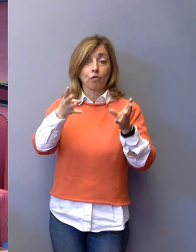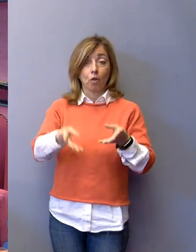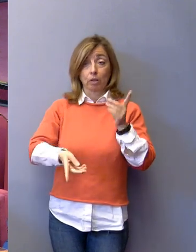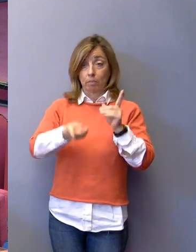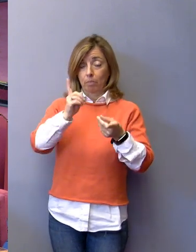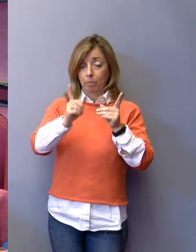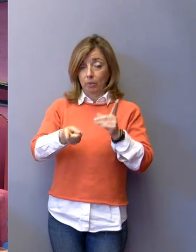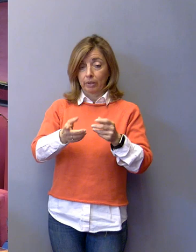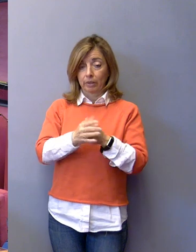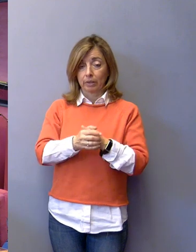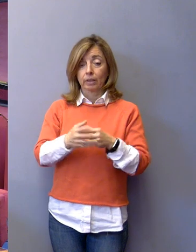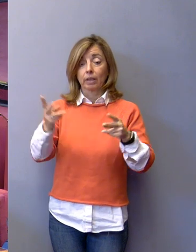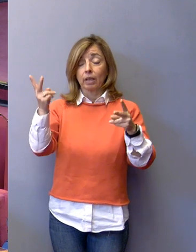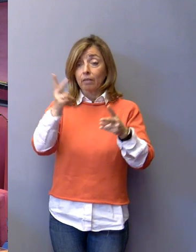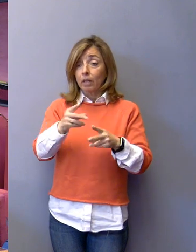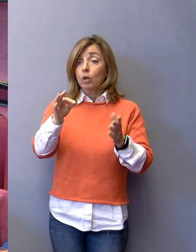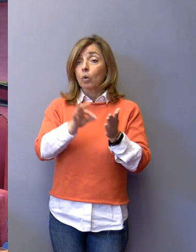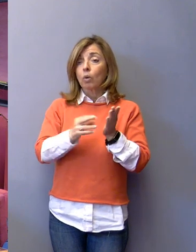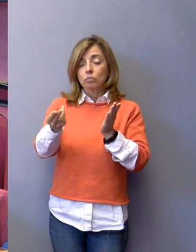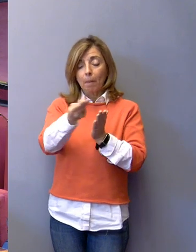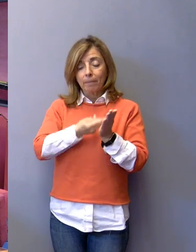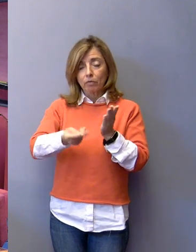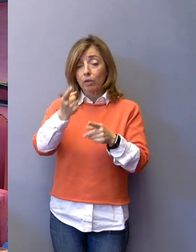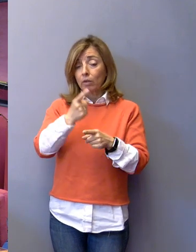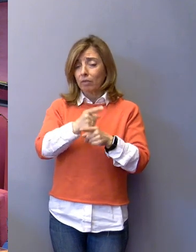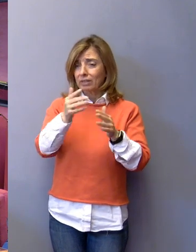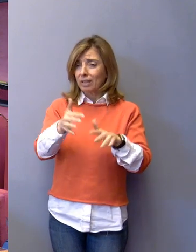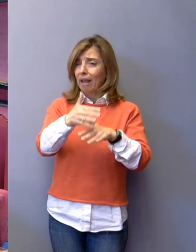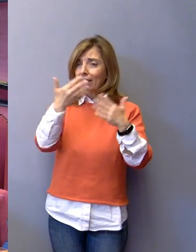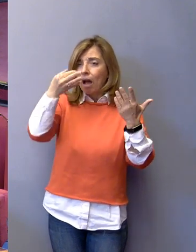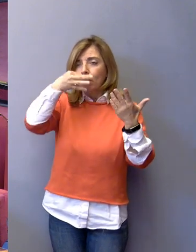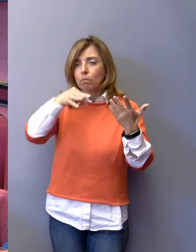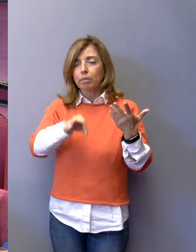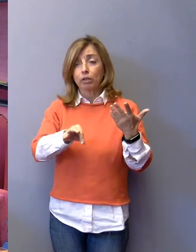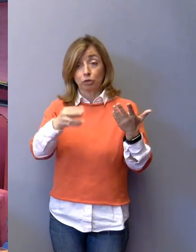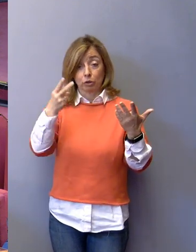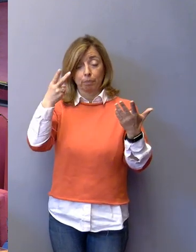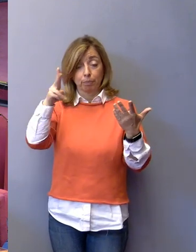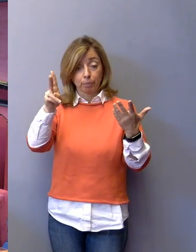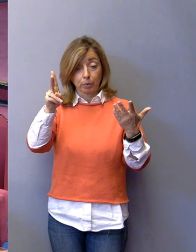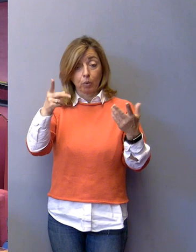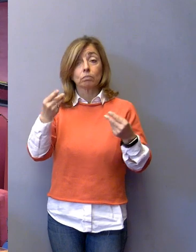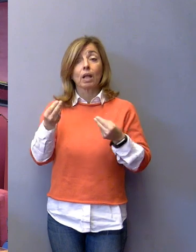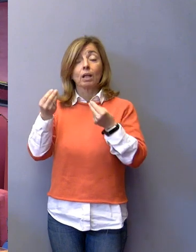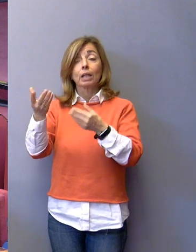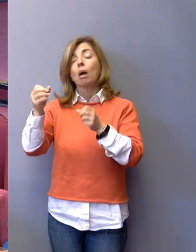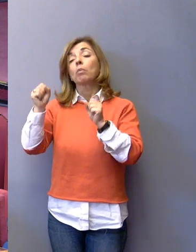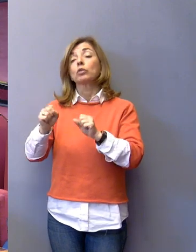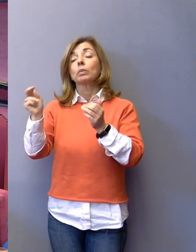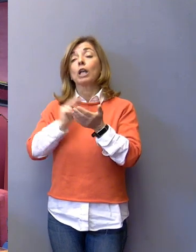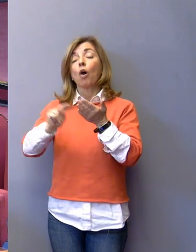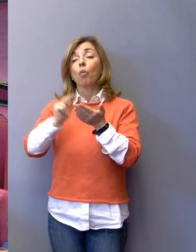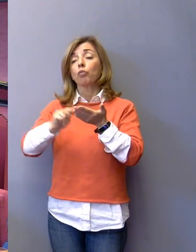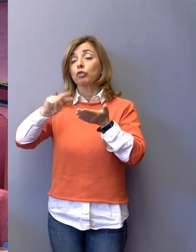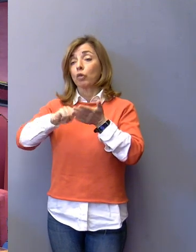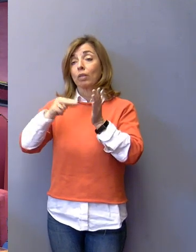bisogna essere il più chiari e precisi possibili per permettere l'elettrici tecnici di lavorare bene perché più una cosa